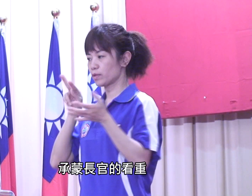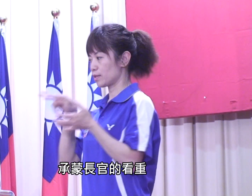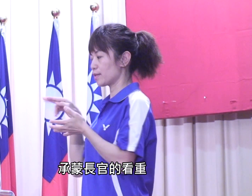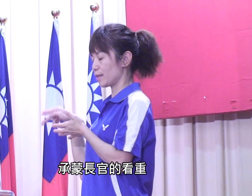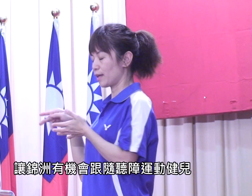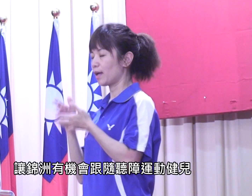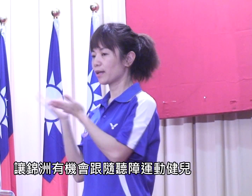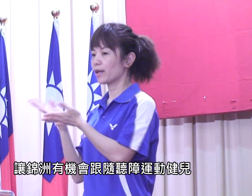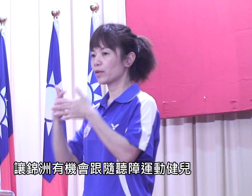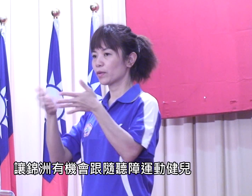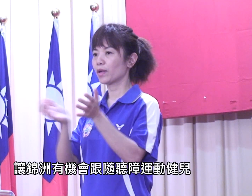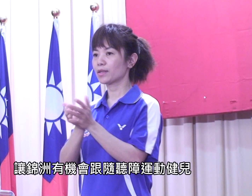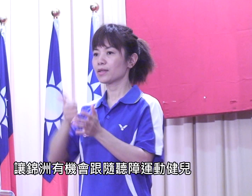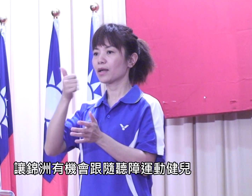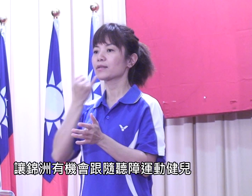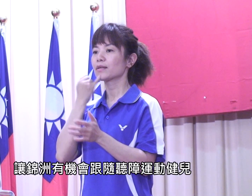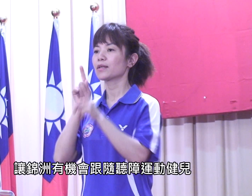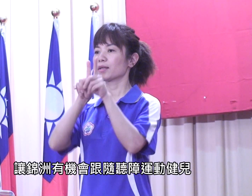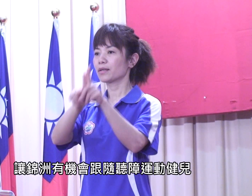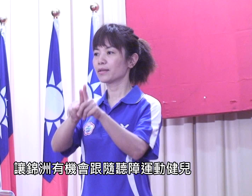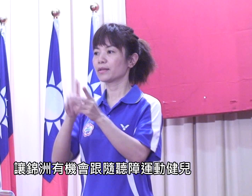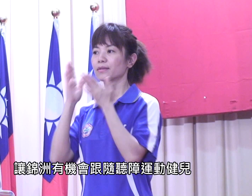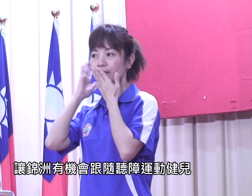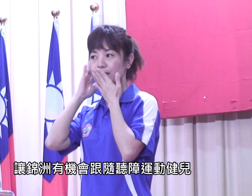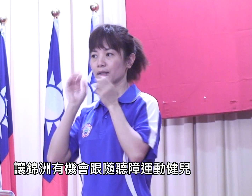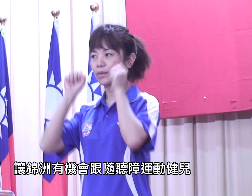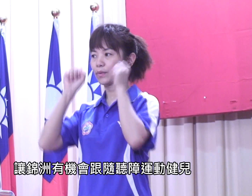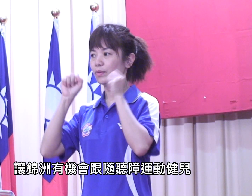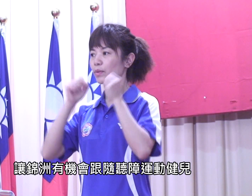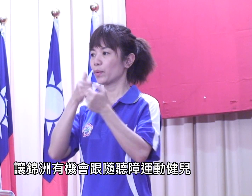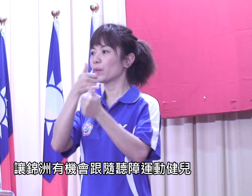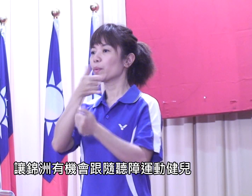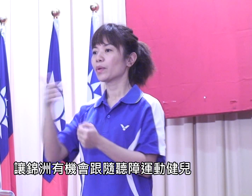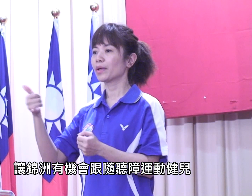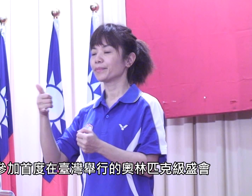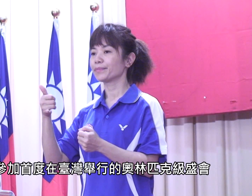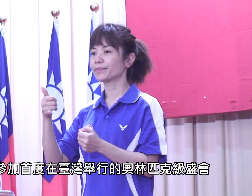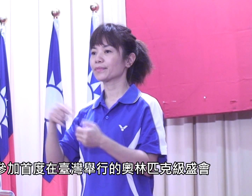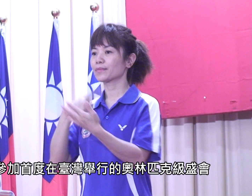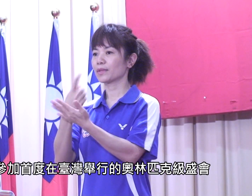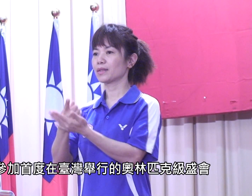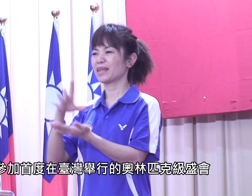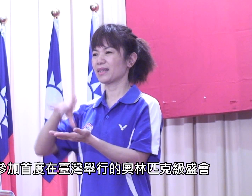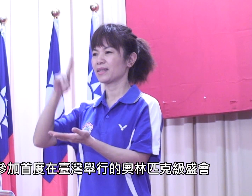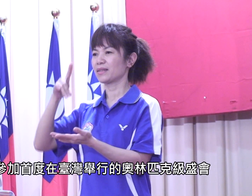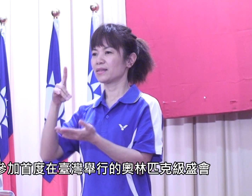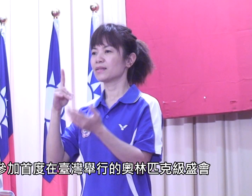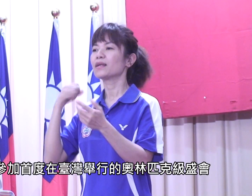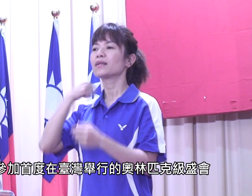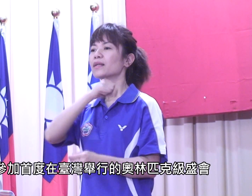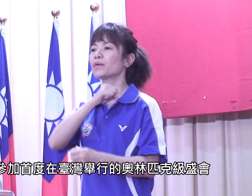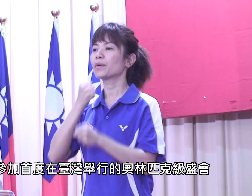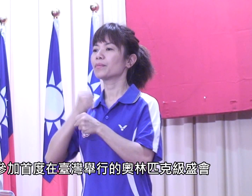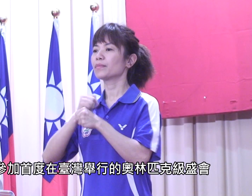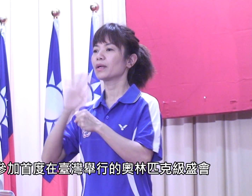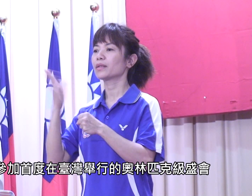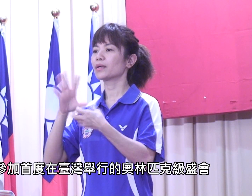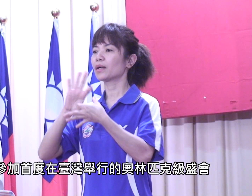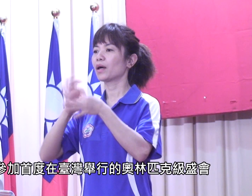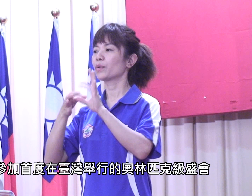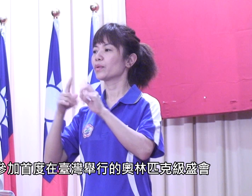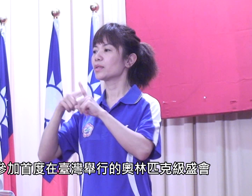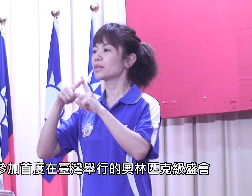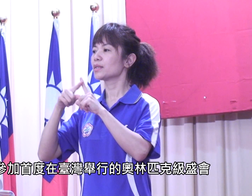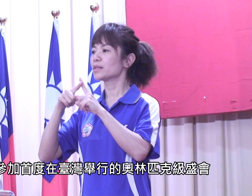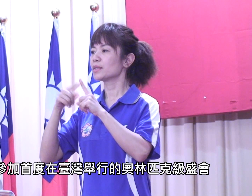会跟随听障运动健儿参加首度在台湾举行的奥林匹克盛会，并以